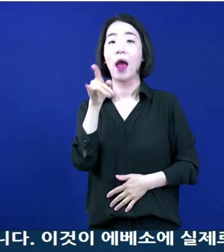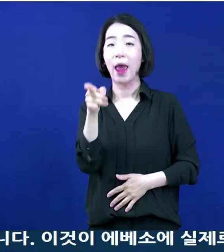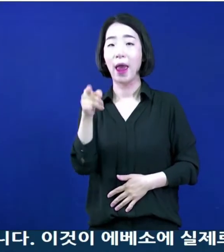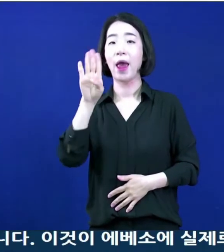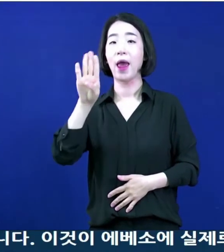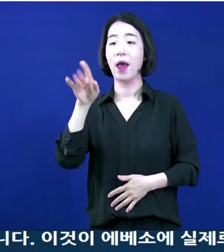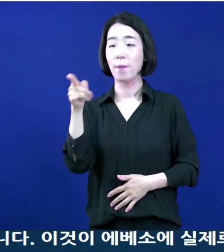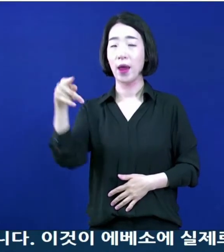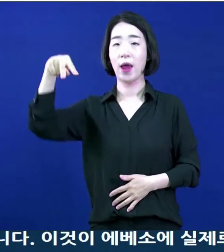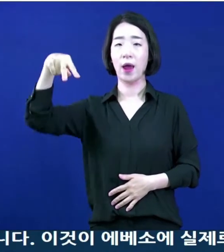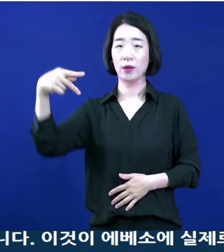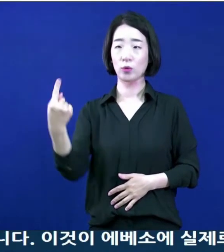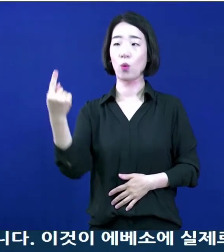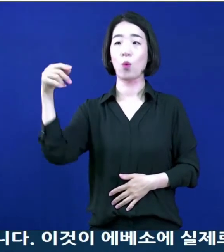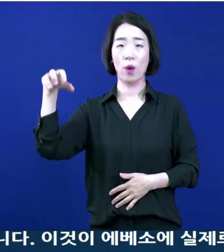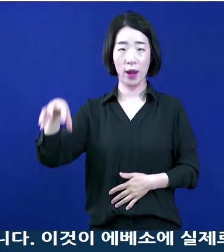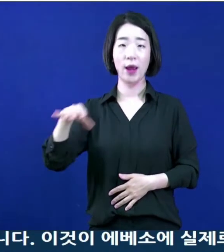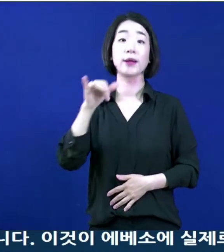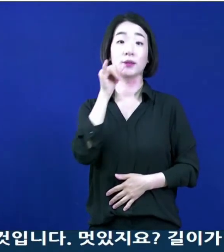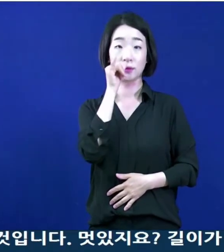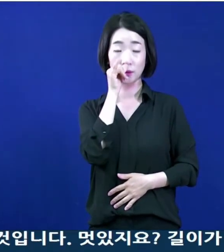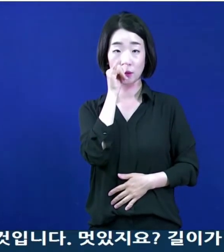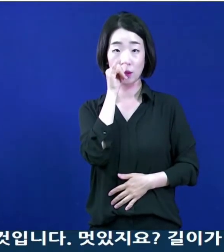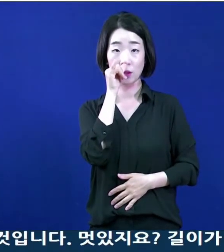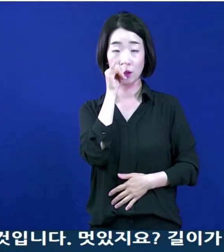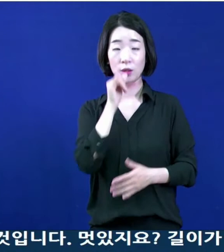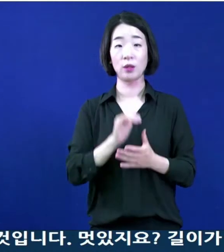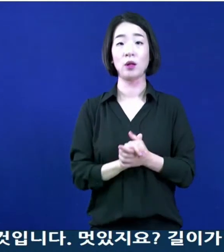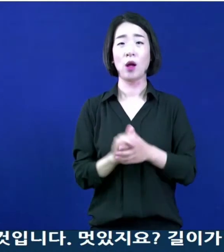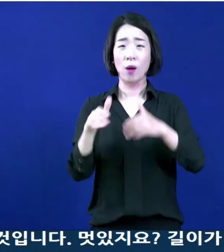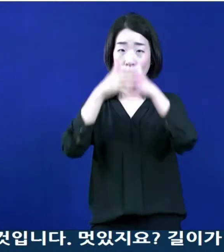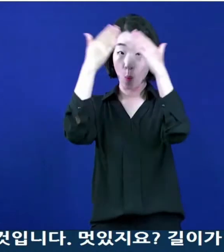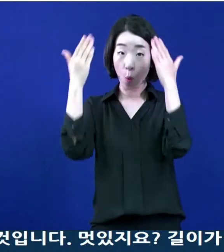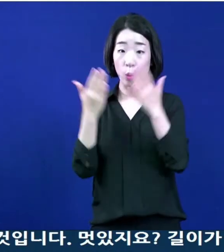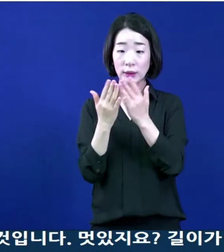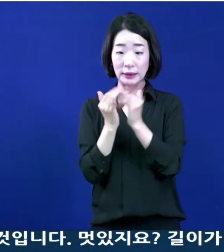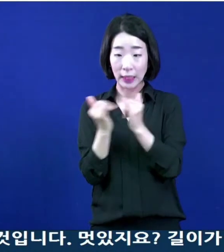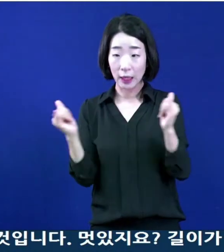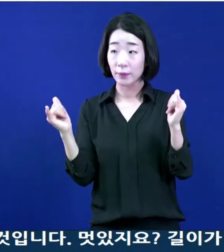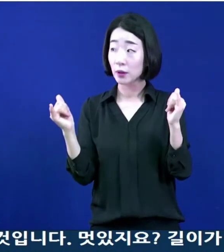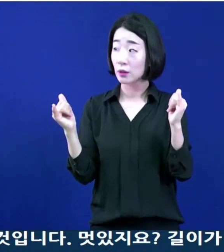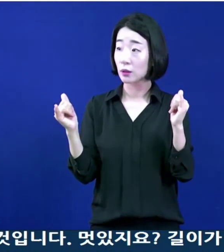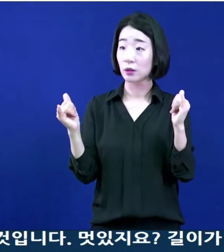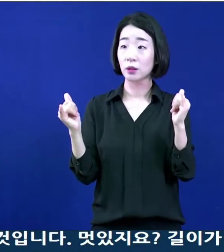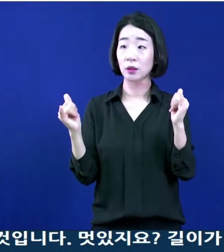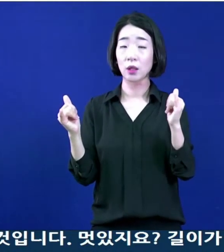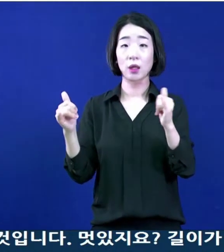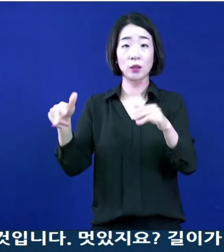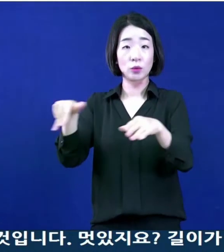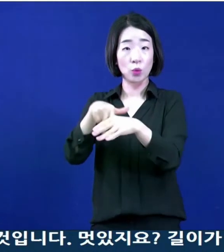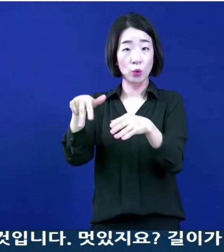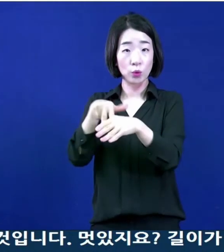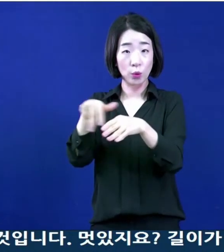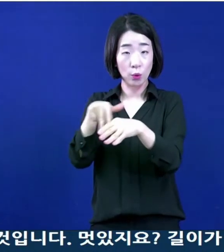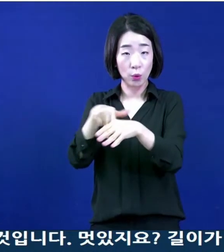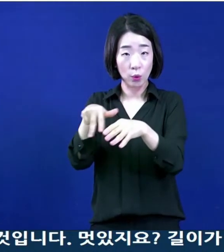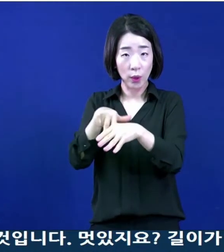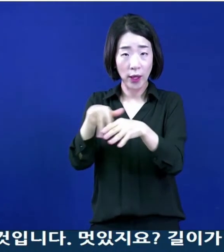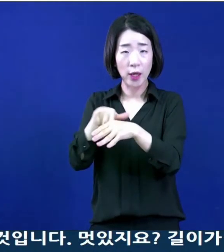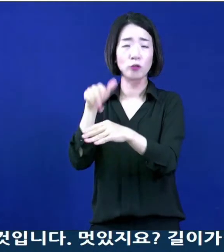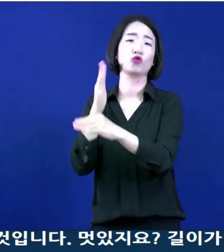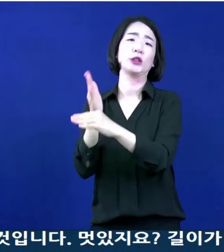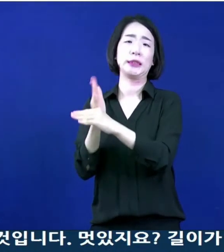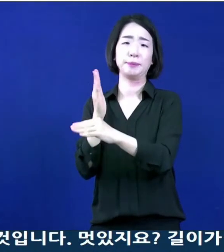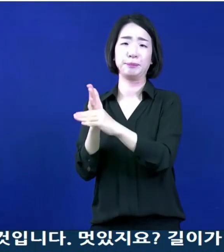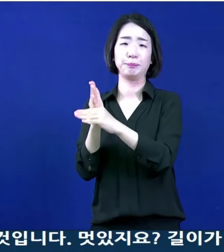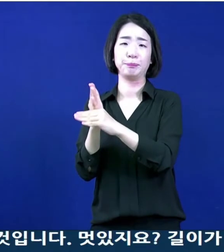그래서 에베소는 저 신전이 모든 이 사람들의 종교의 이 중심지예요.